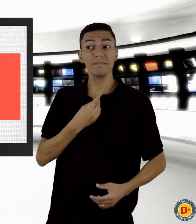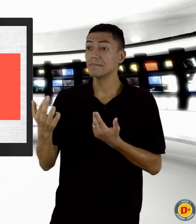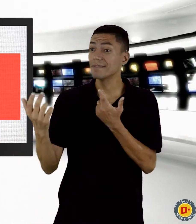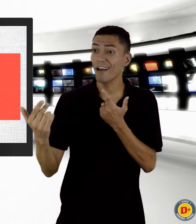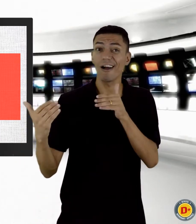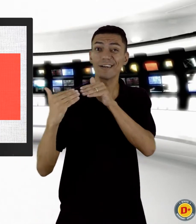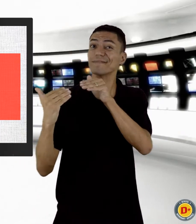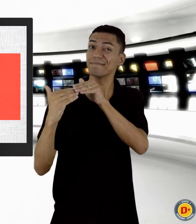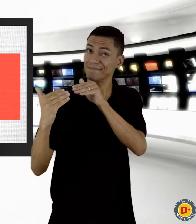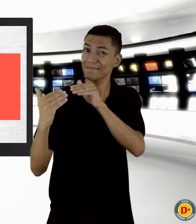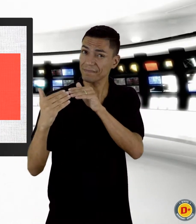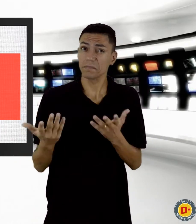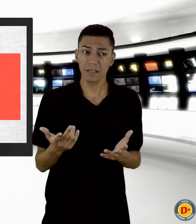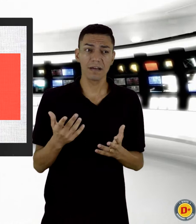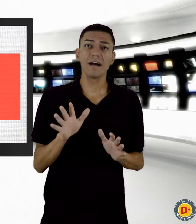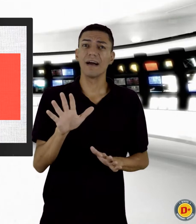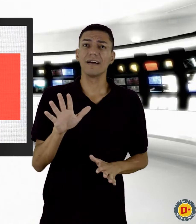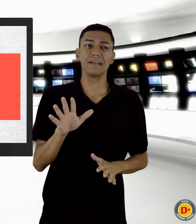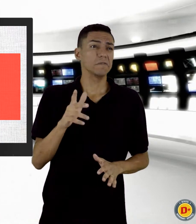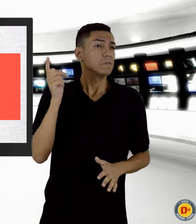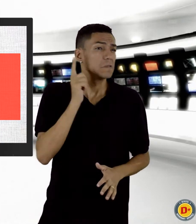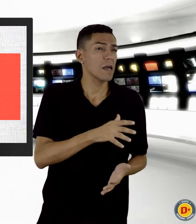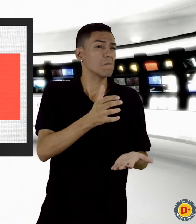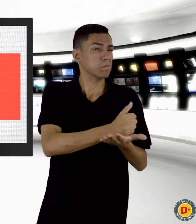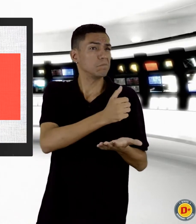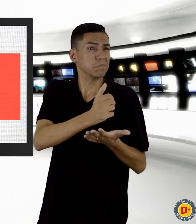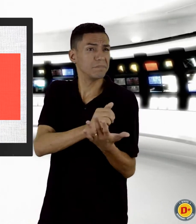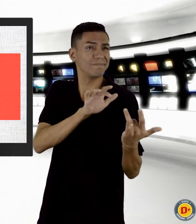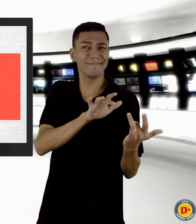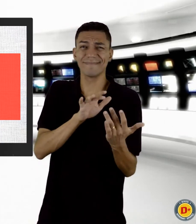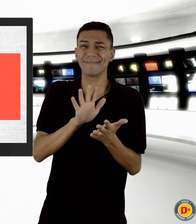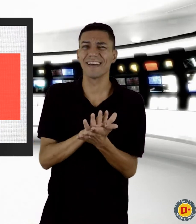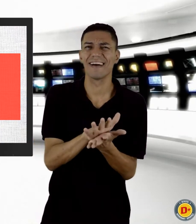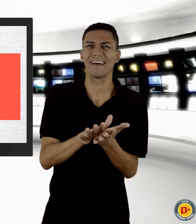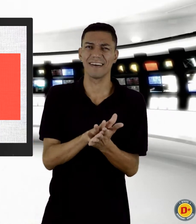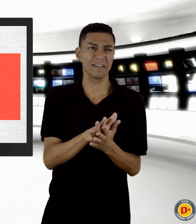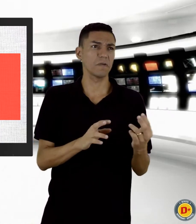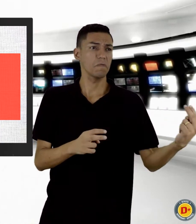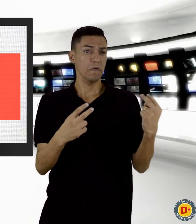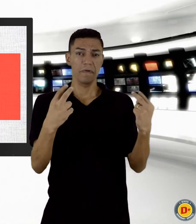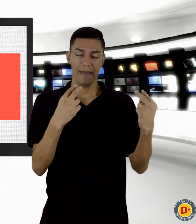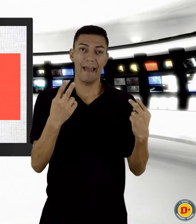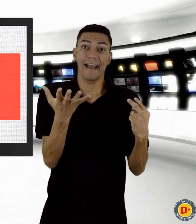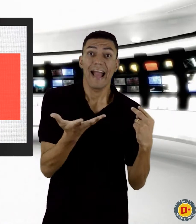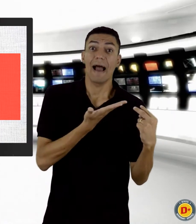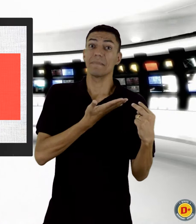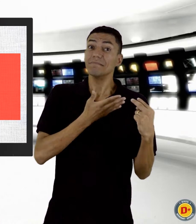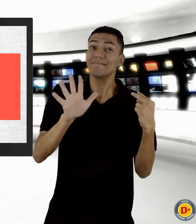mesmas. Eu sempre era amiga, nunca amante, explica. Eu sabia como o